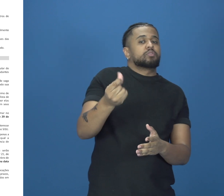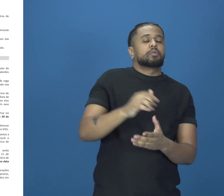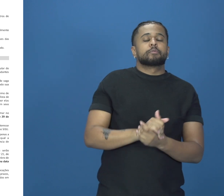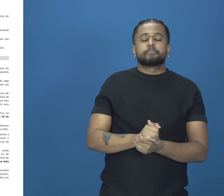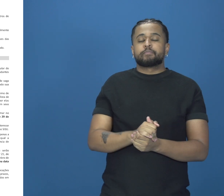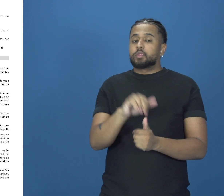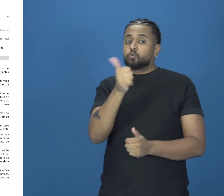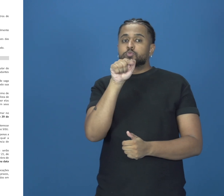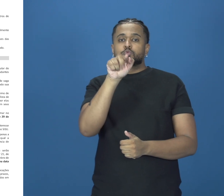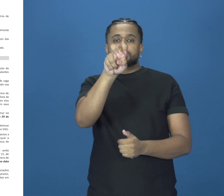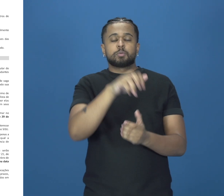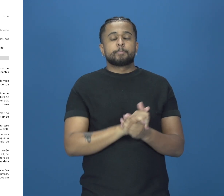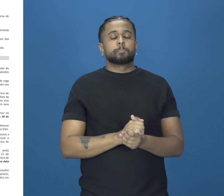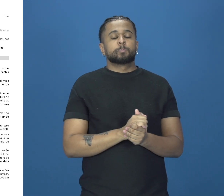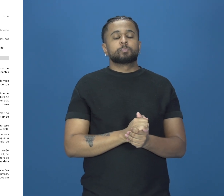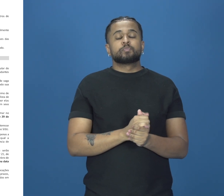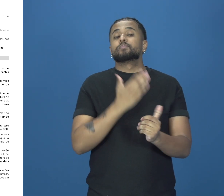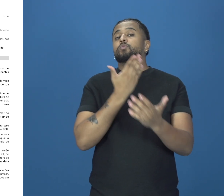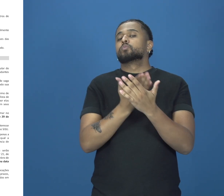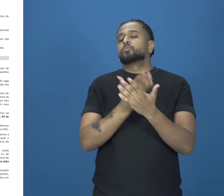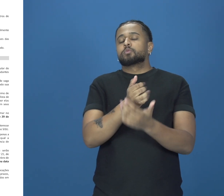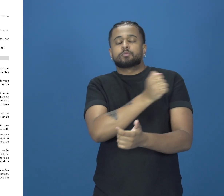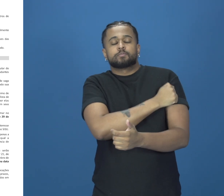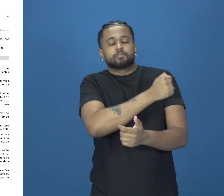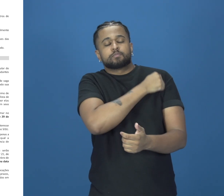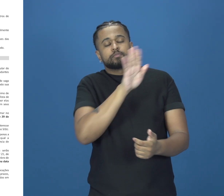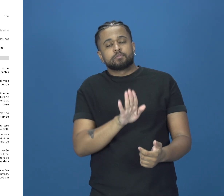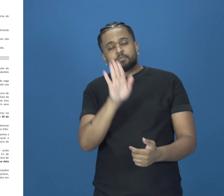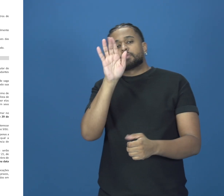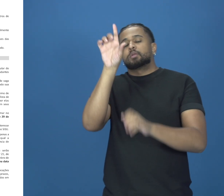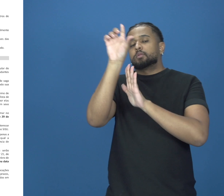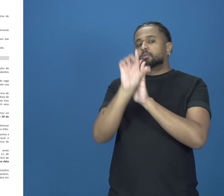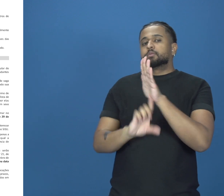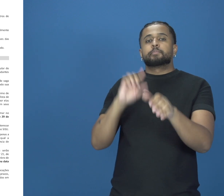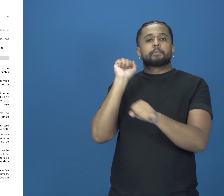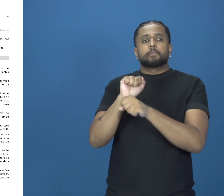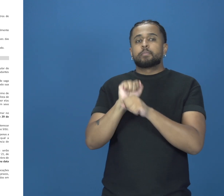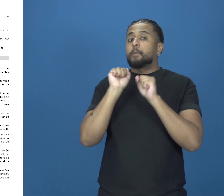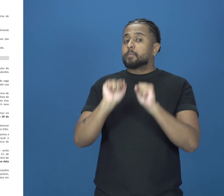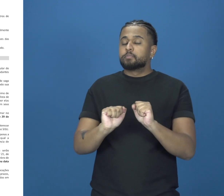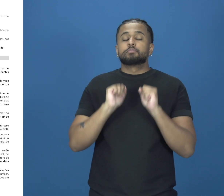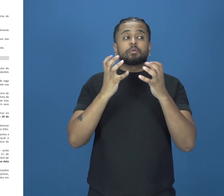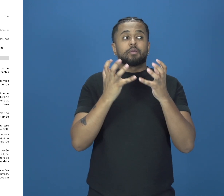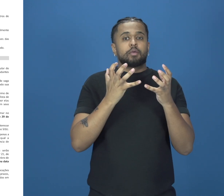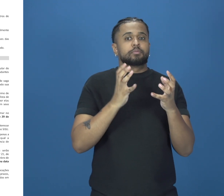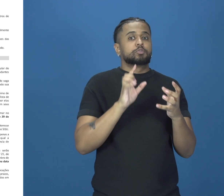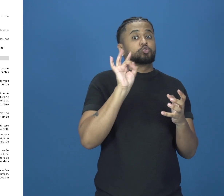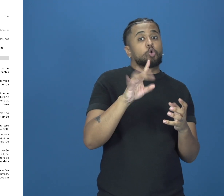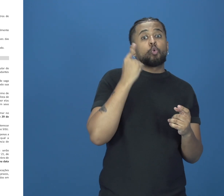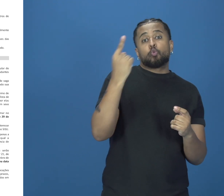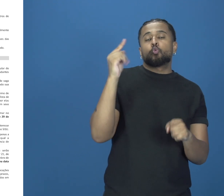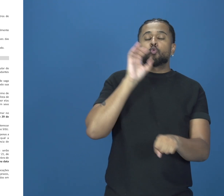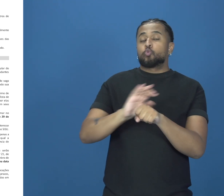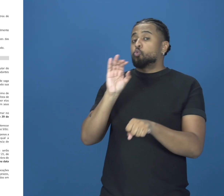2026. 11.5. O estudante apto a participar da lista de espera poderá manifestar interesse em apenas